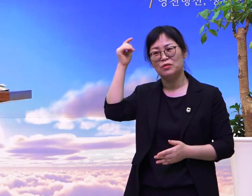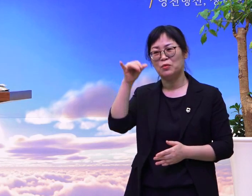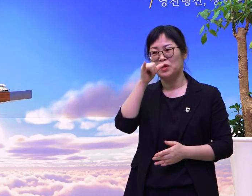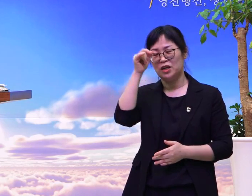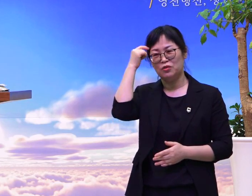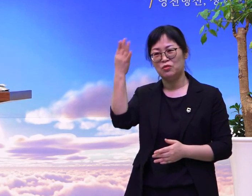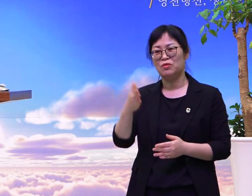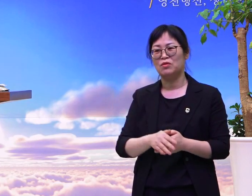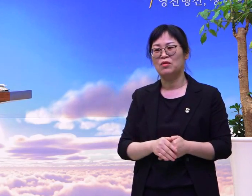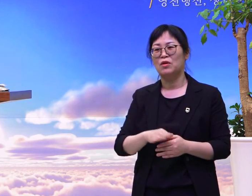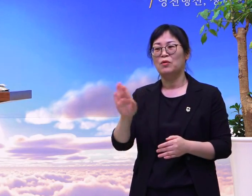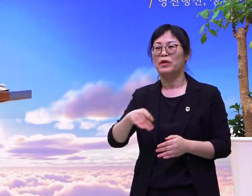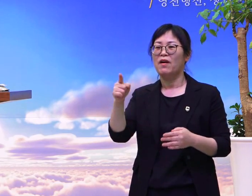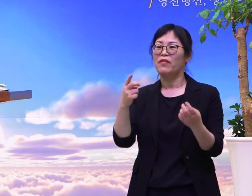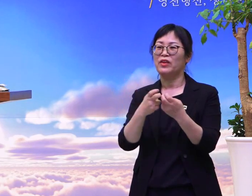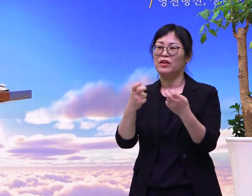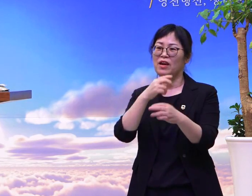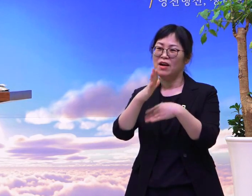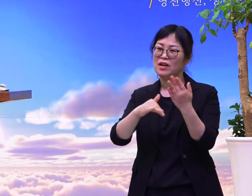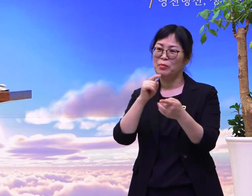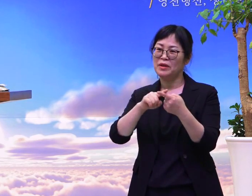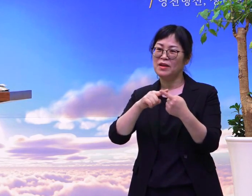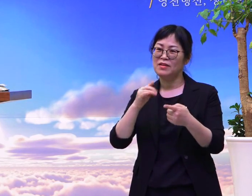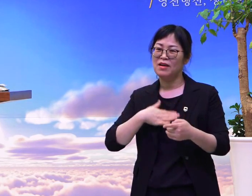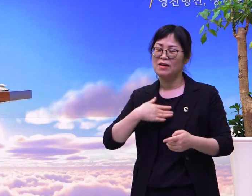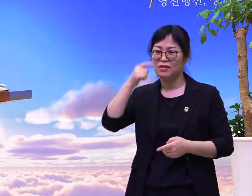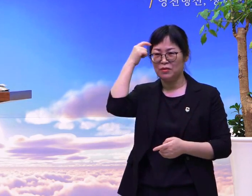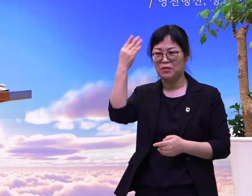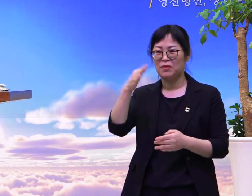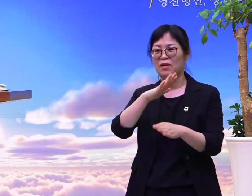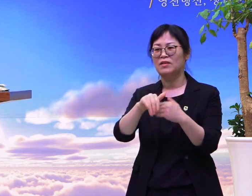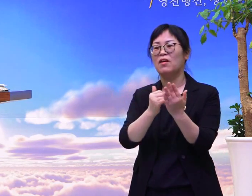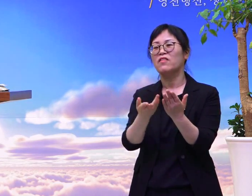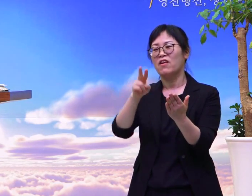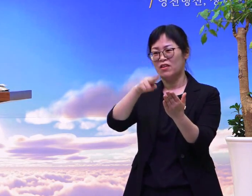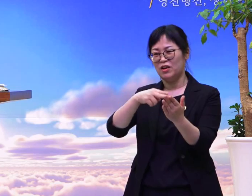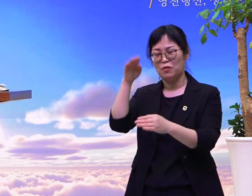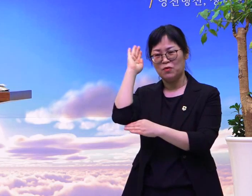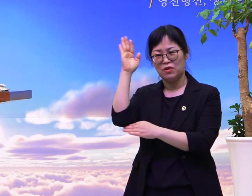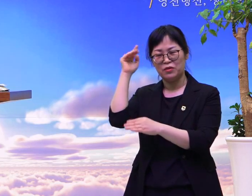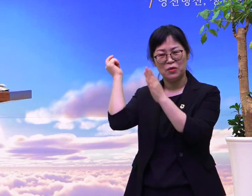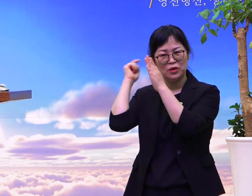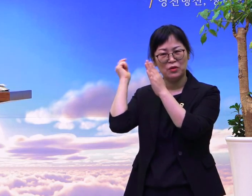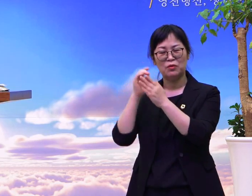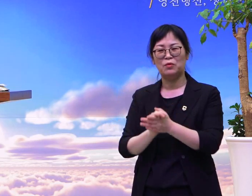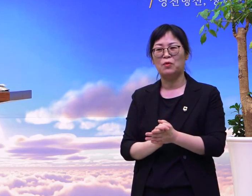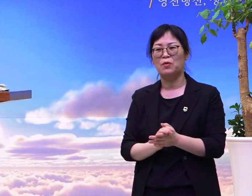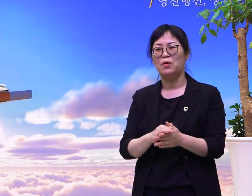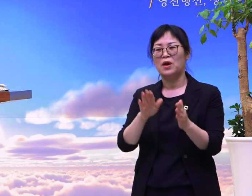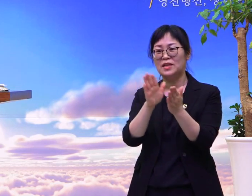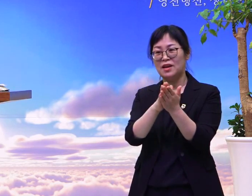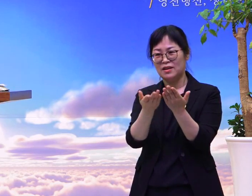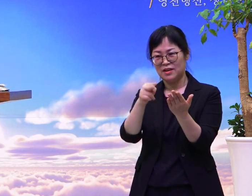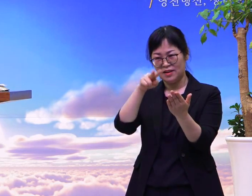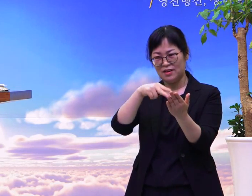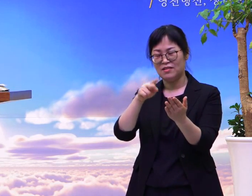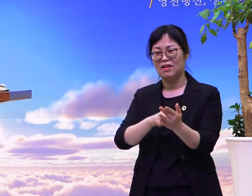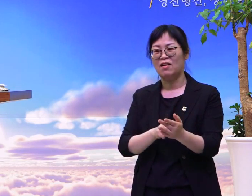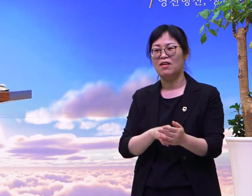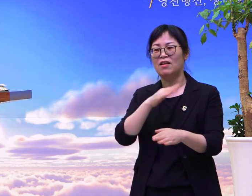대해서 압니까? 성경을 읽어서 알고 성경을 공부해서 알고 설교를 들어서 알고 신앙서적을 읽어서 알고 하나님에